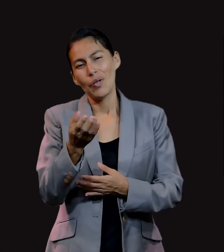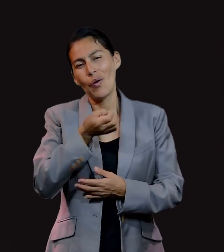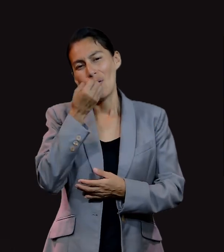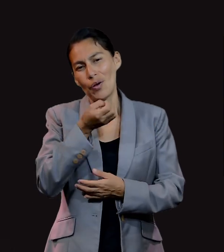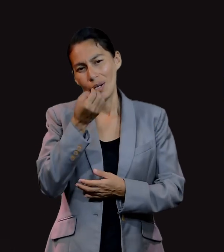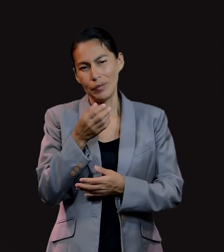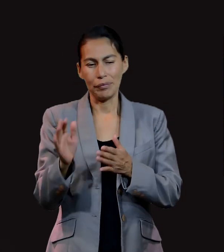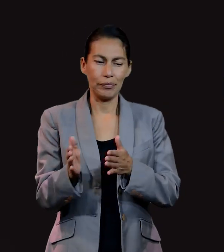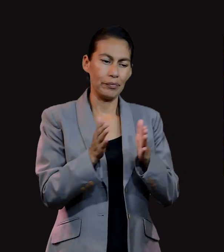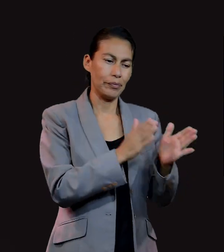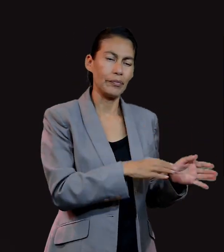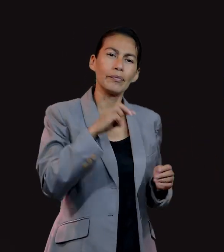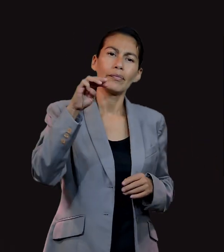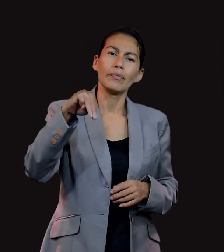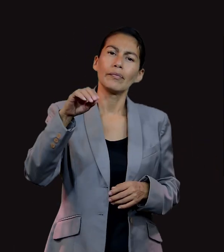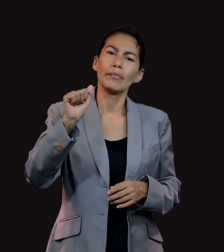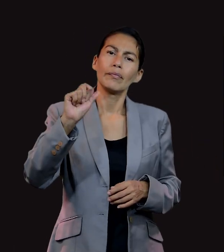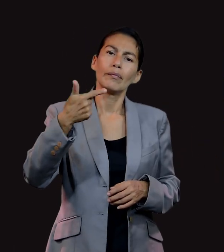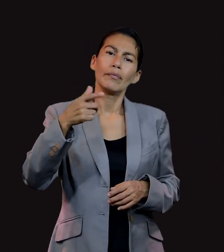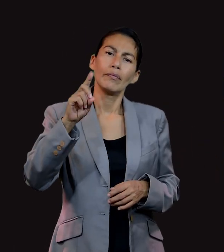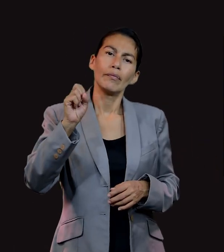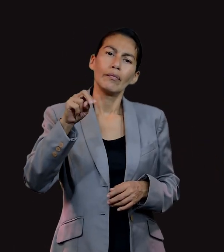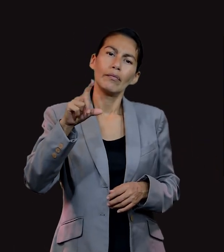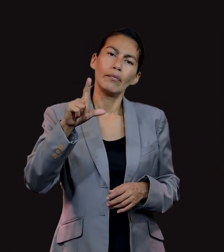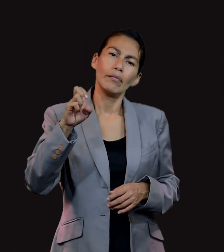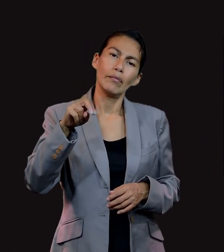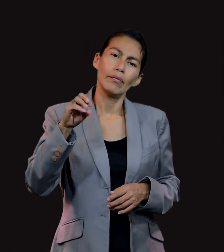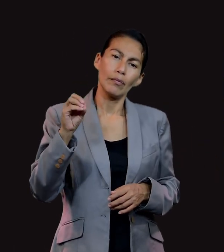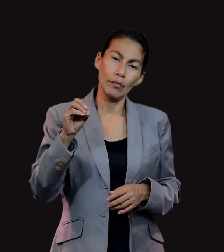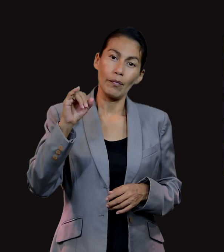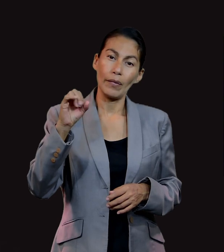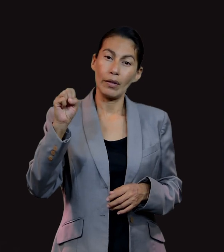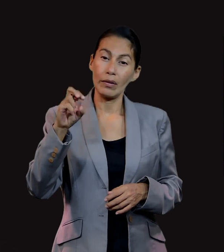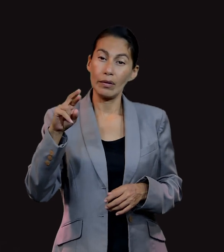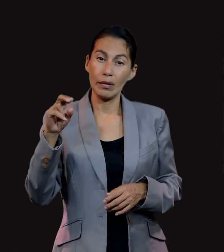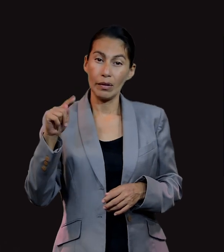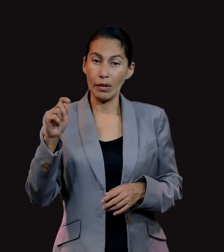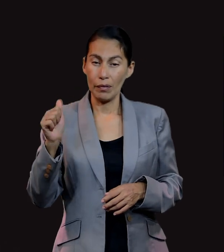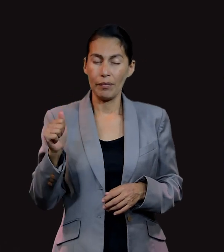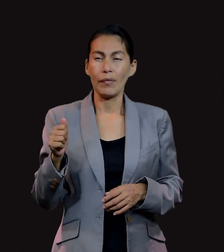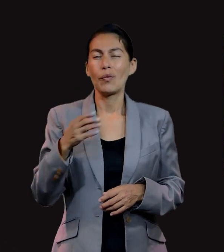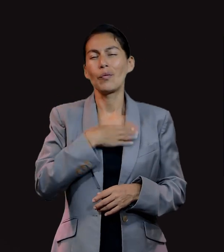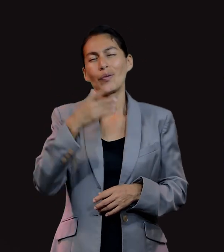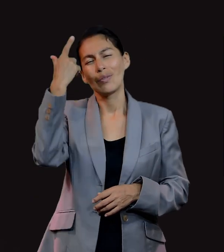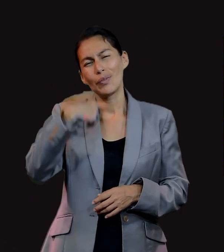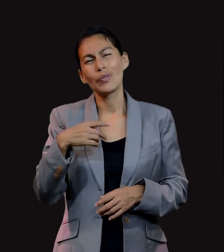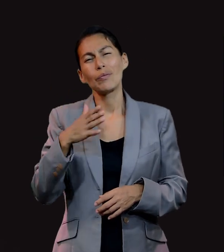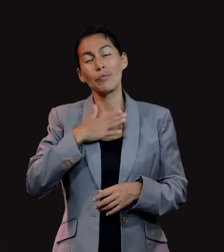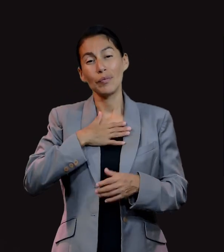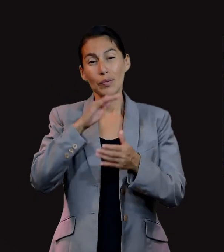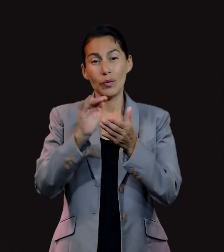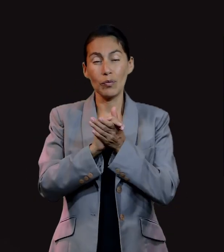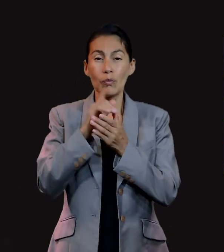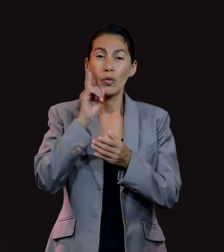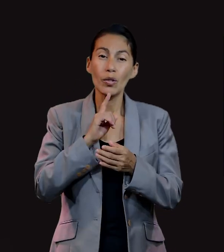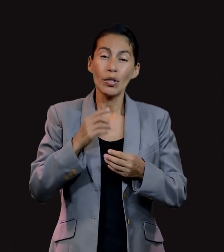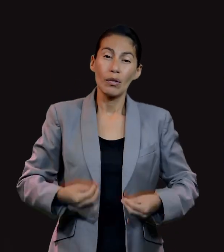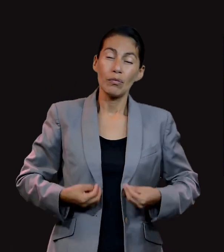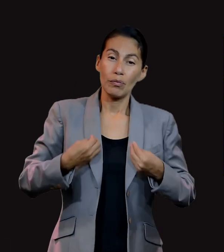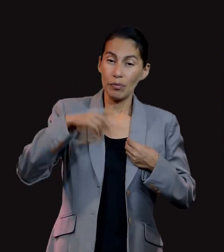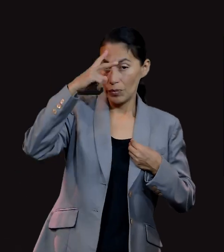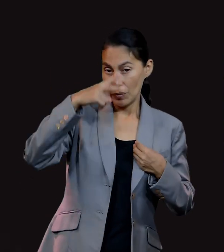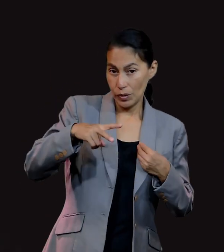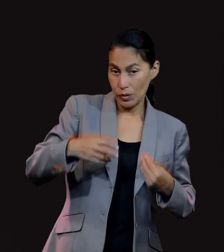peticiones Magdaleno Y cita Hola a todos Yo pido oración por mi esposa que vive en México